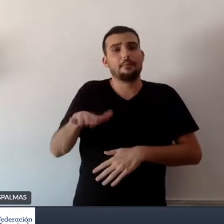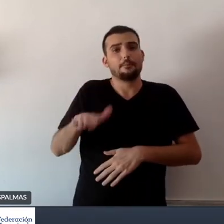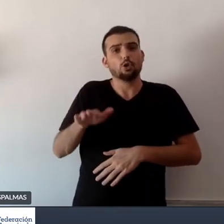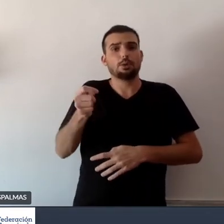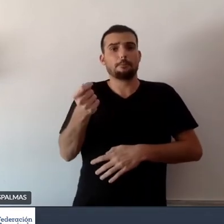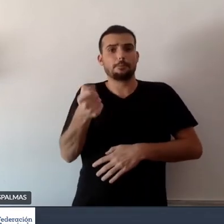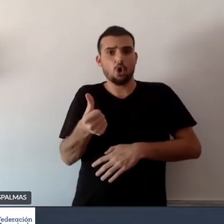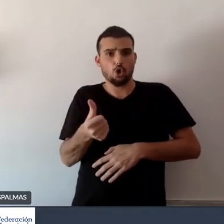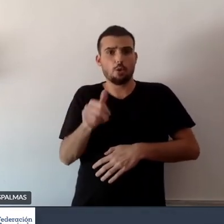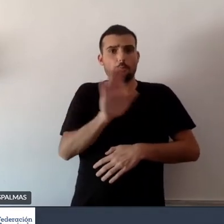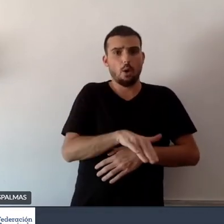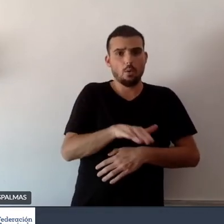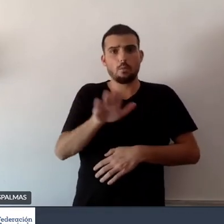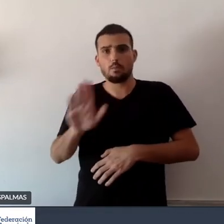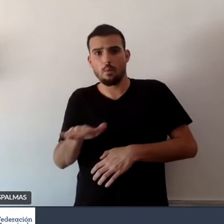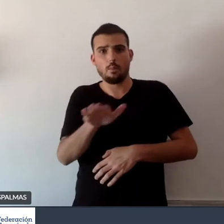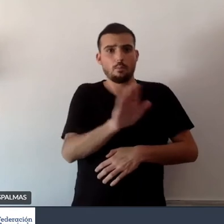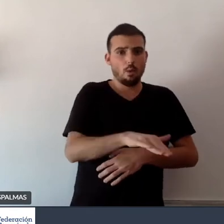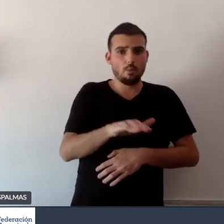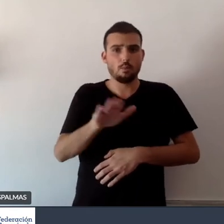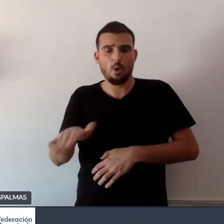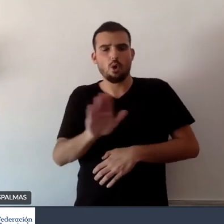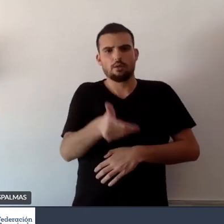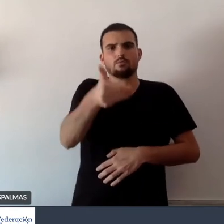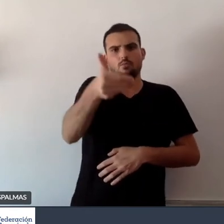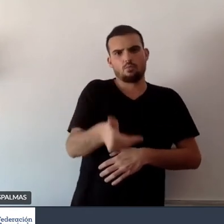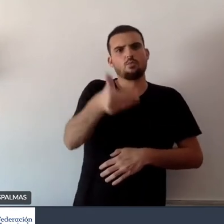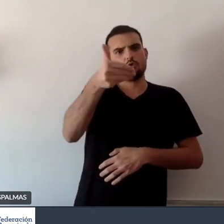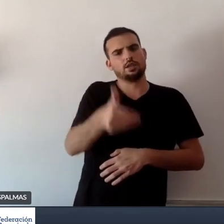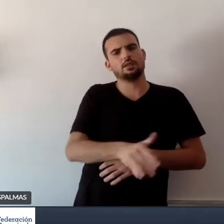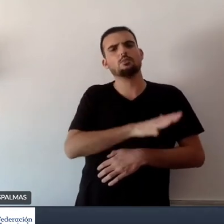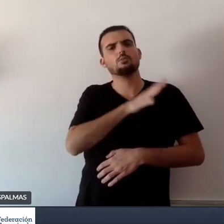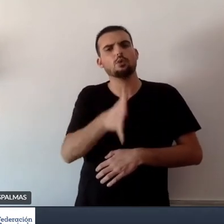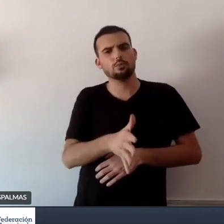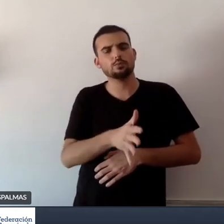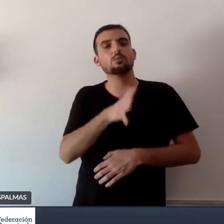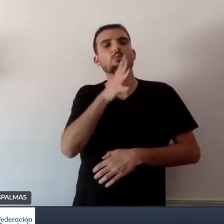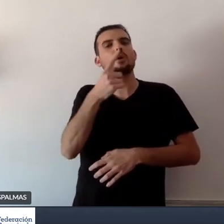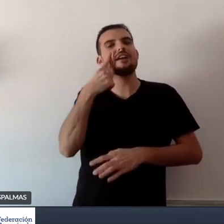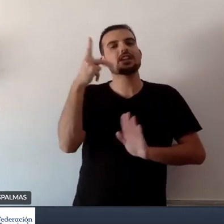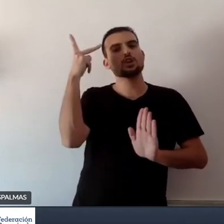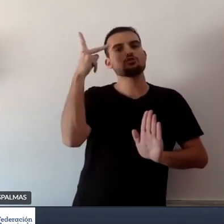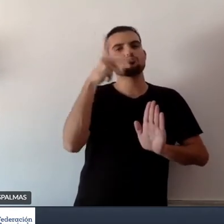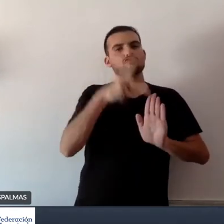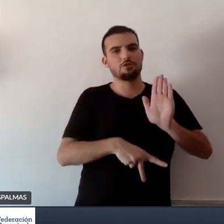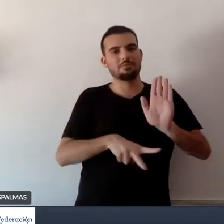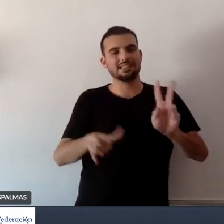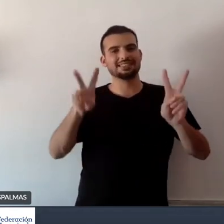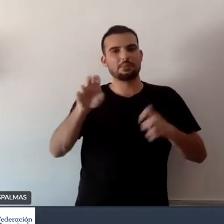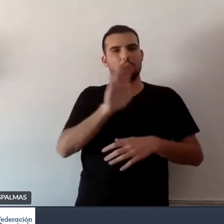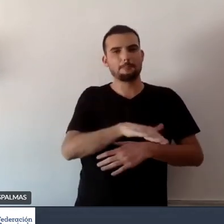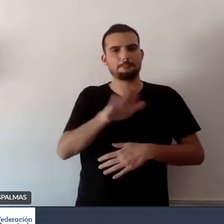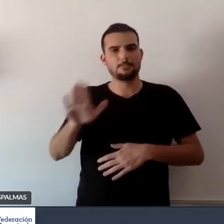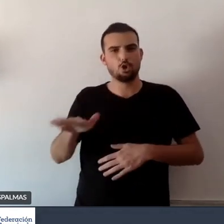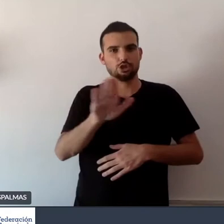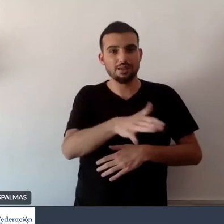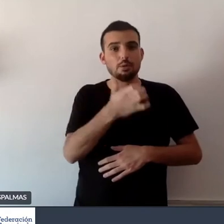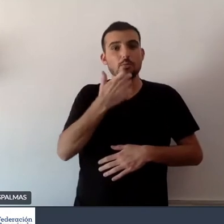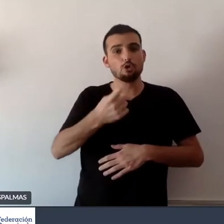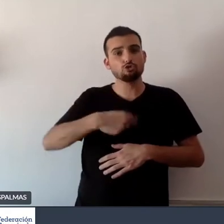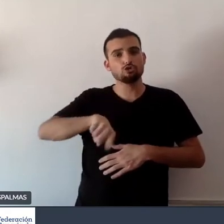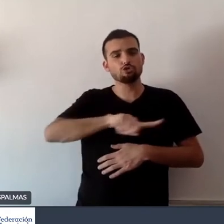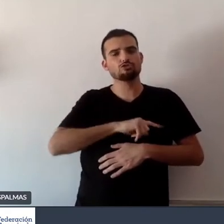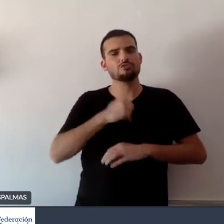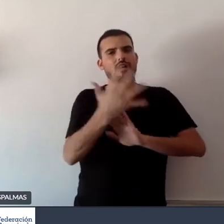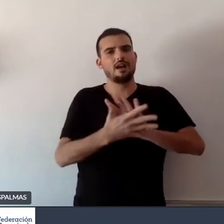de nuestro juego con balón y cómo nos define, qué tipo de normas ponemos en cuanto al bote. Nosotros, por ejemplo, solemos hablar de que